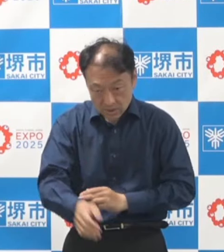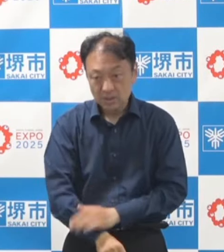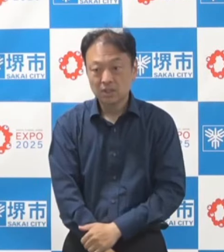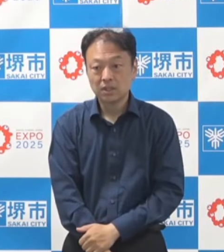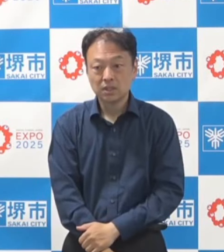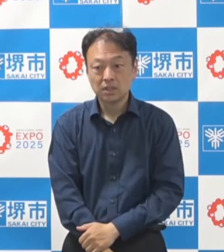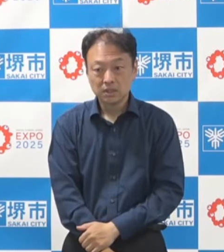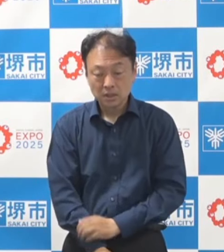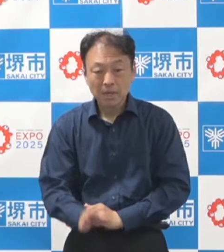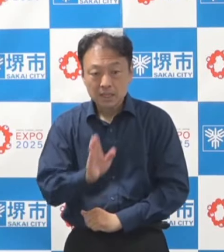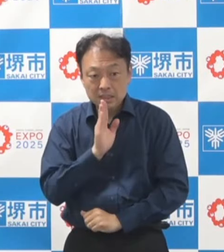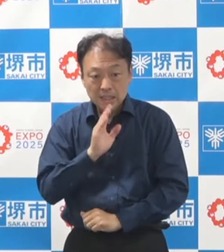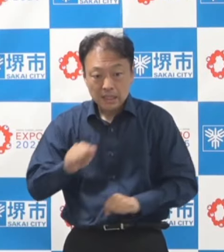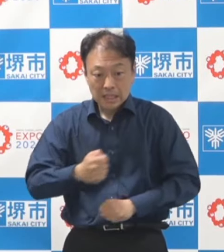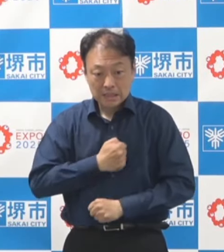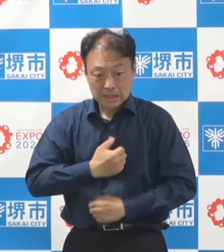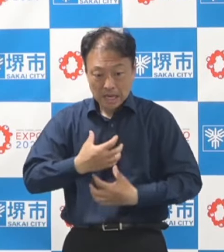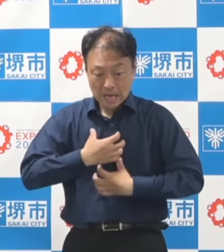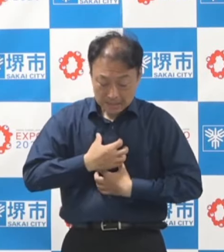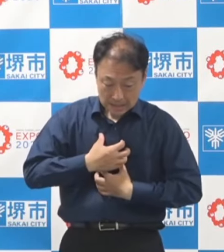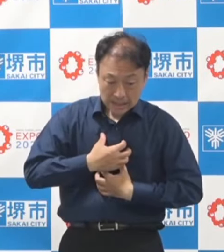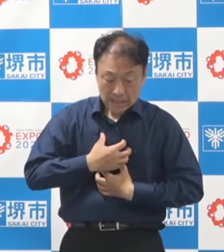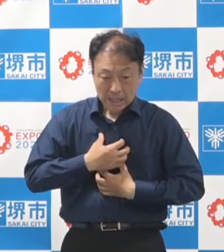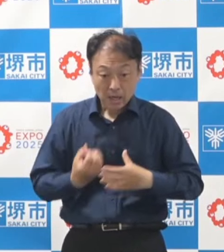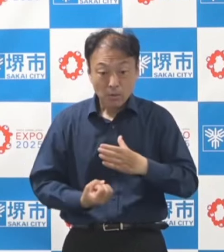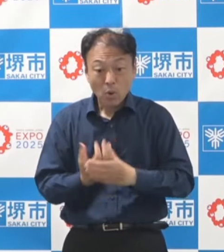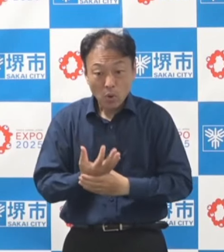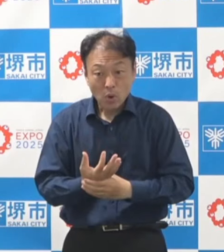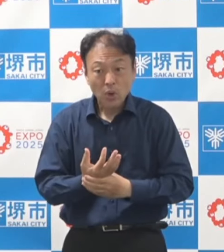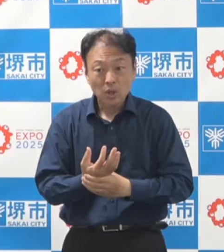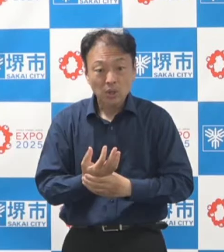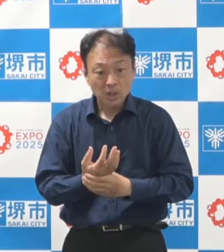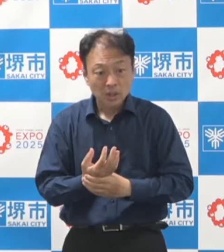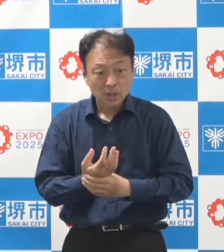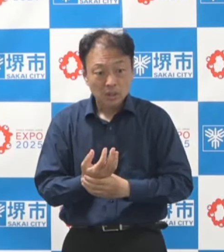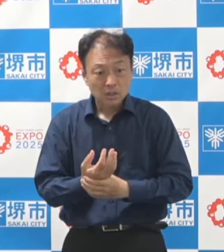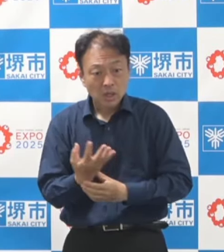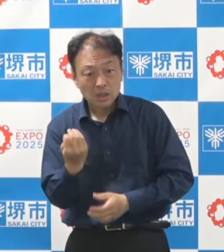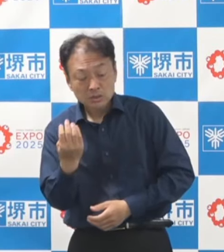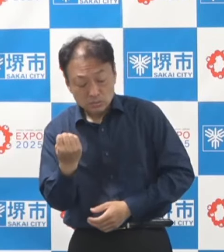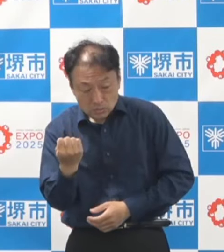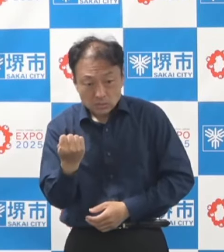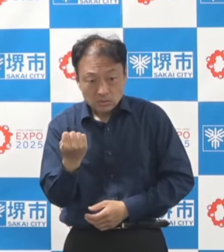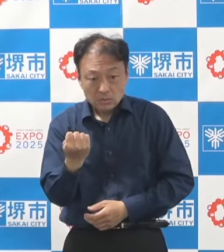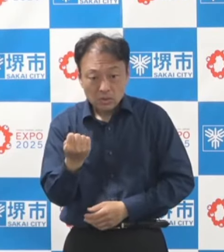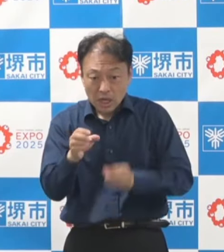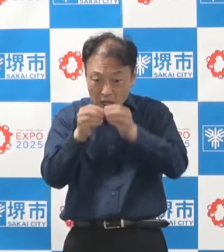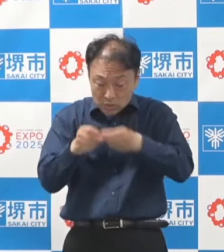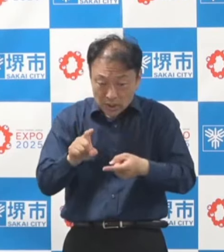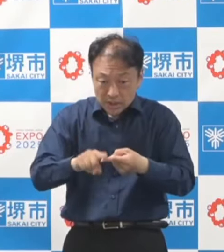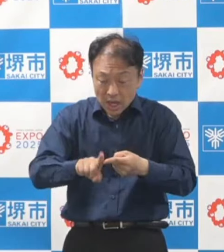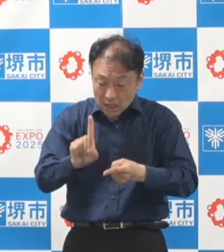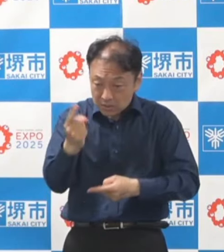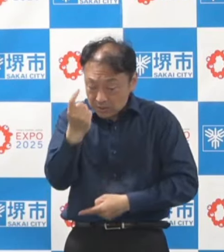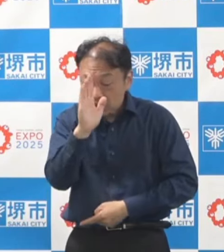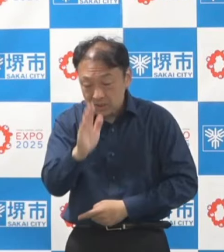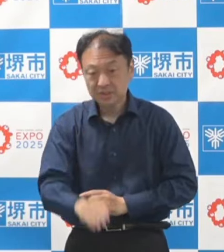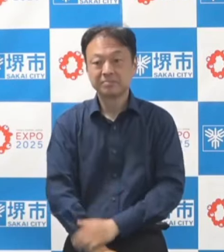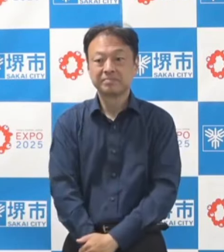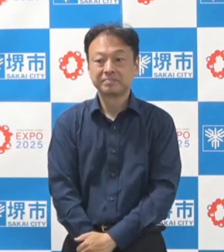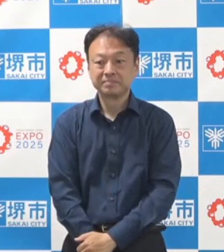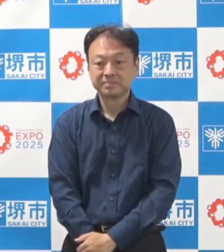危なかった事例っていうのがどのくらい、あとは具体的な事例があれば教えていただきたいんですけれども、 はい、まずこのデ